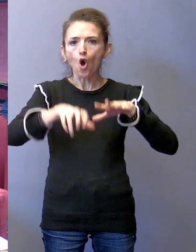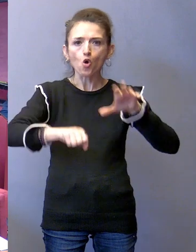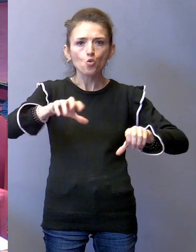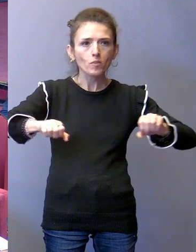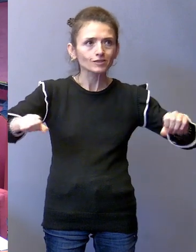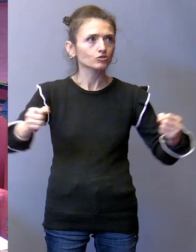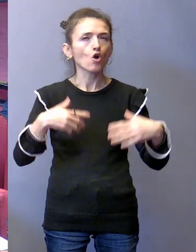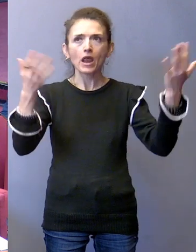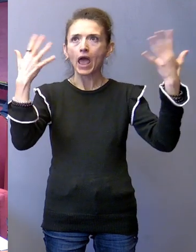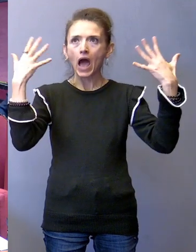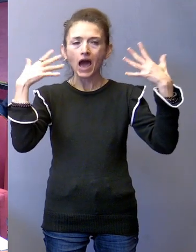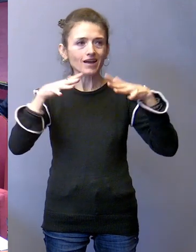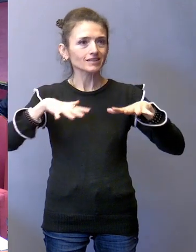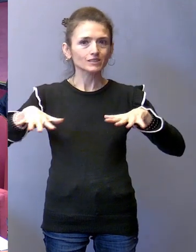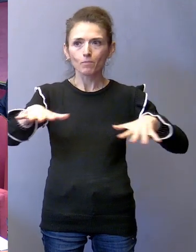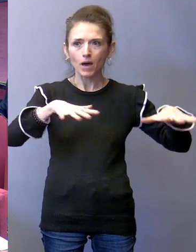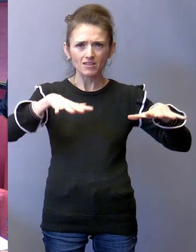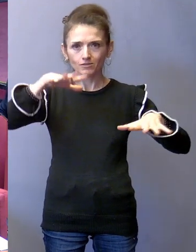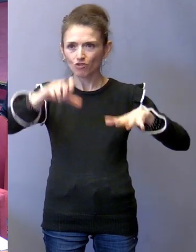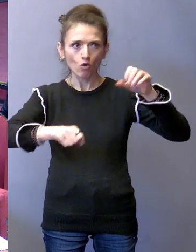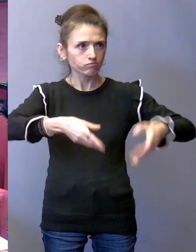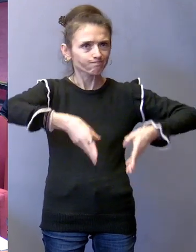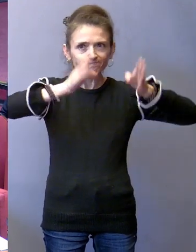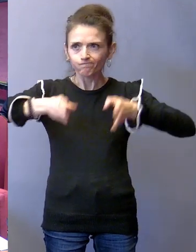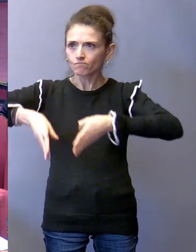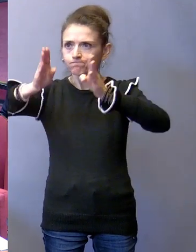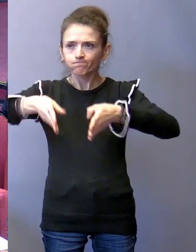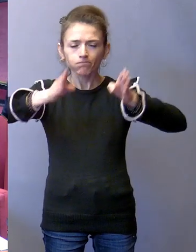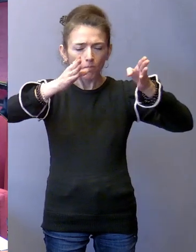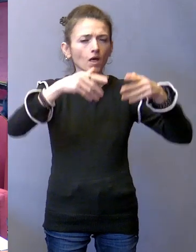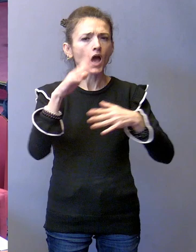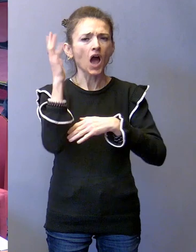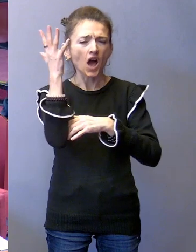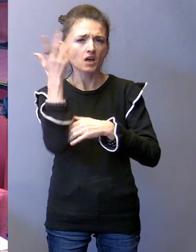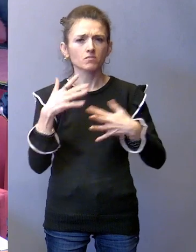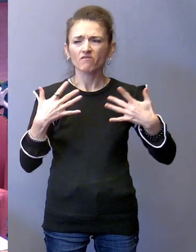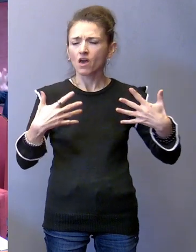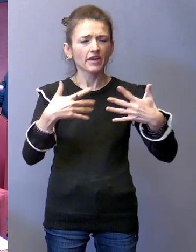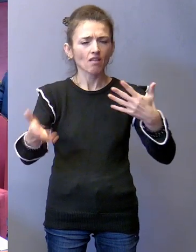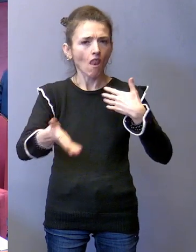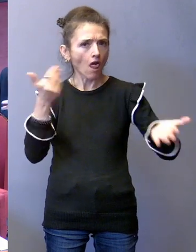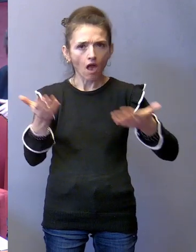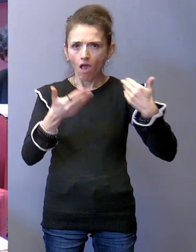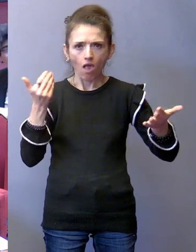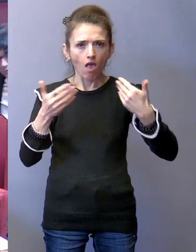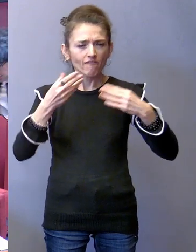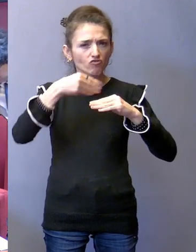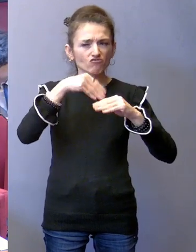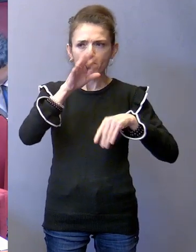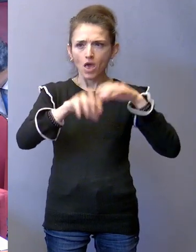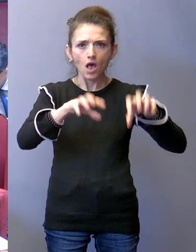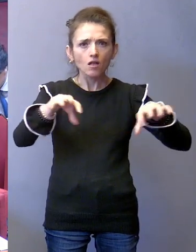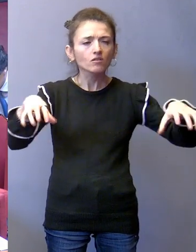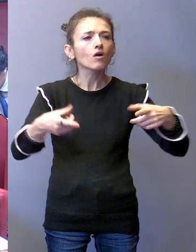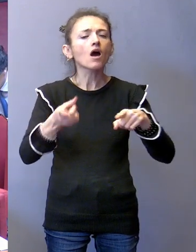spazi d'aria e quindi quando si va a occupare si va a levare spazi verdi alberature cosa Cosa significa movimentare